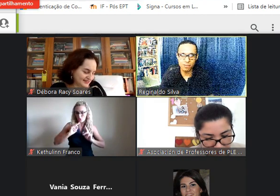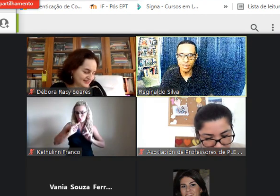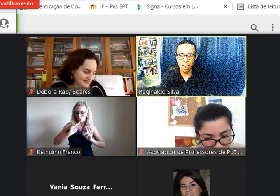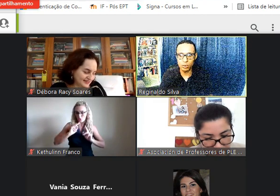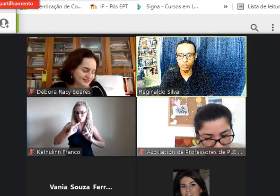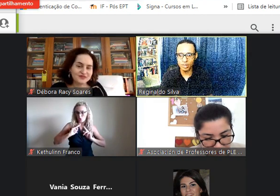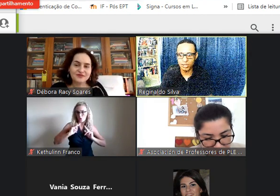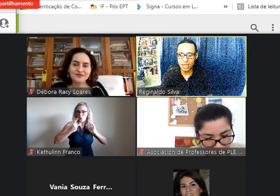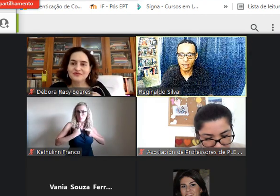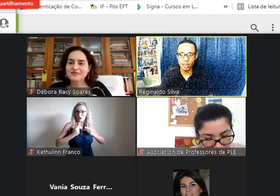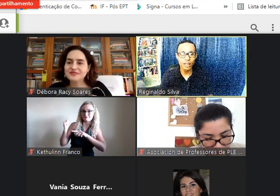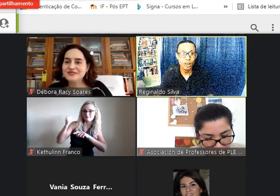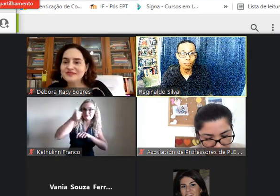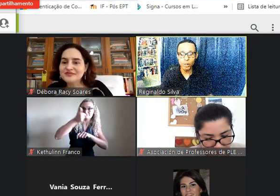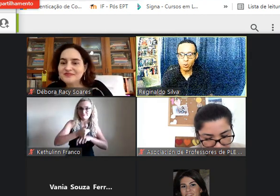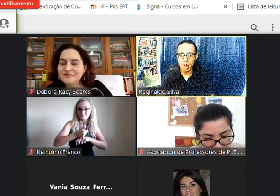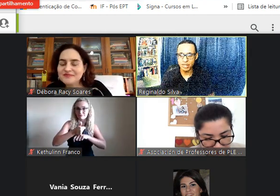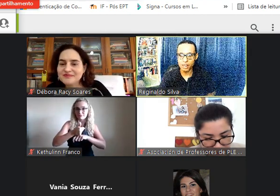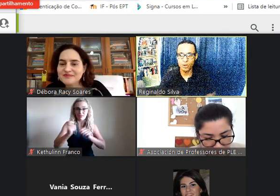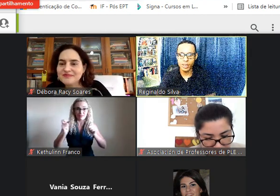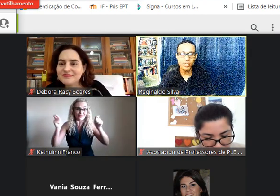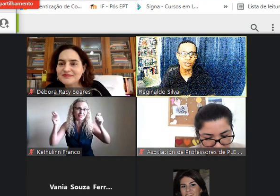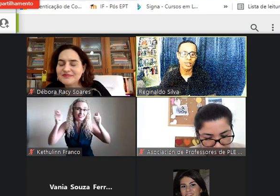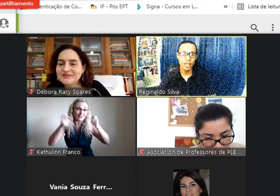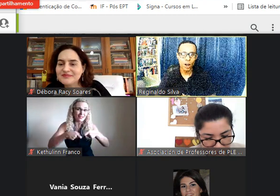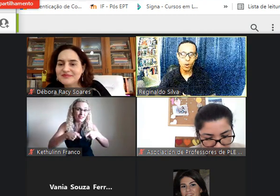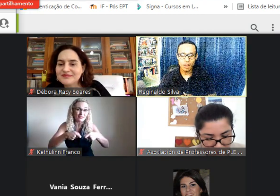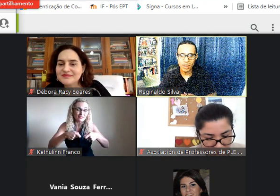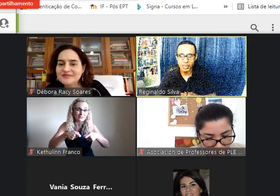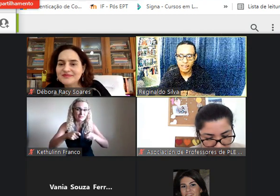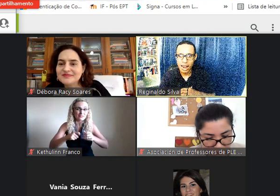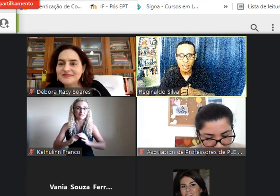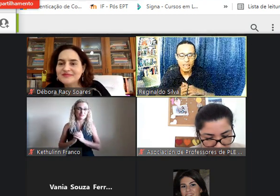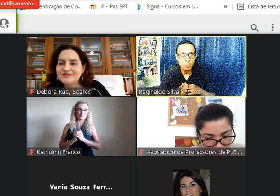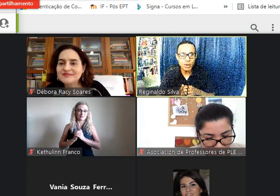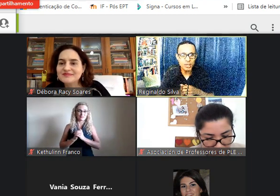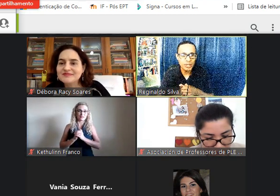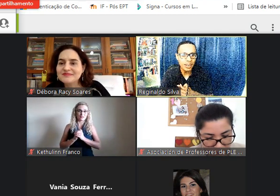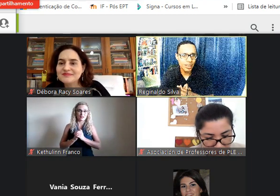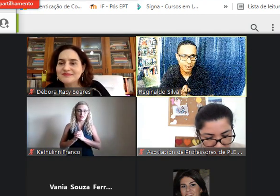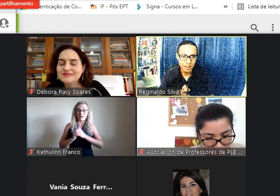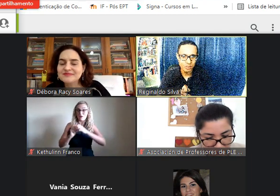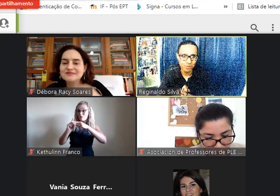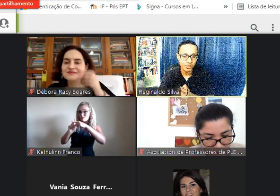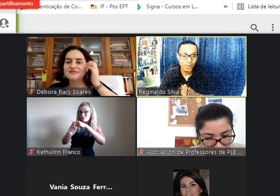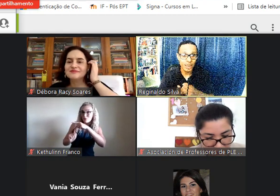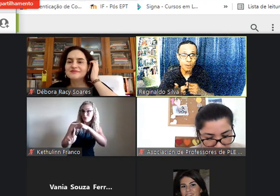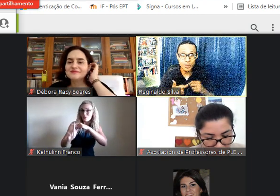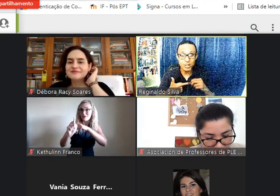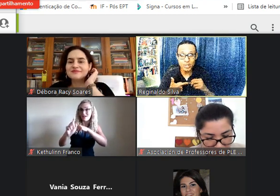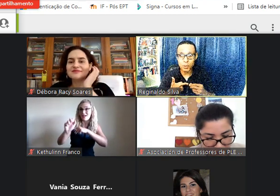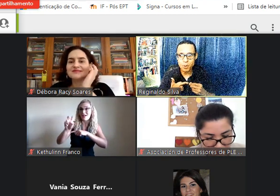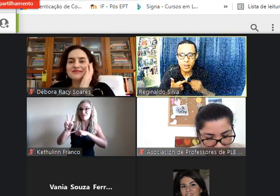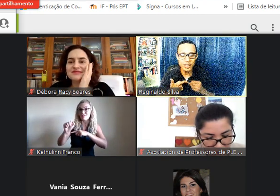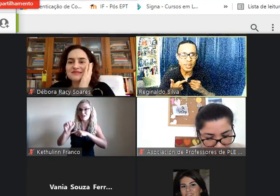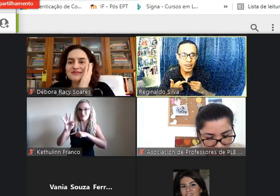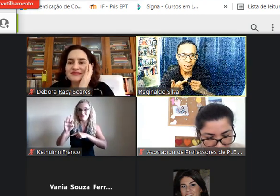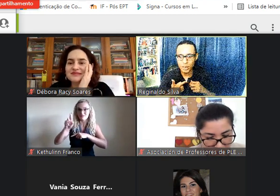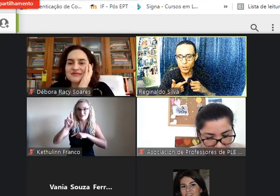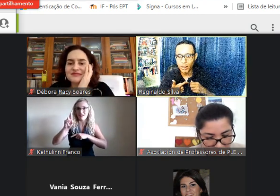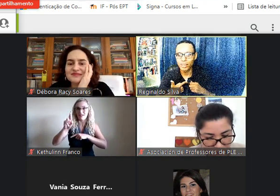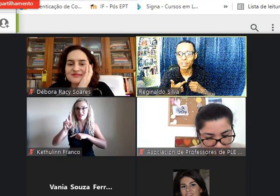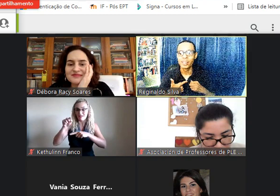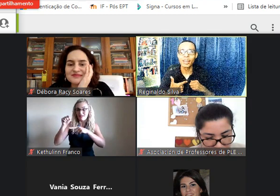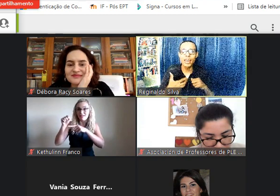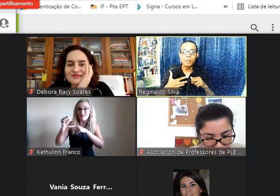deve acontecer por quais razões? O avatar, ele precisa ler, ele precisa compreender a